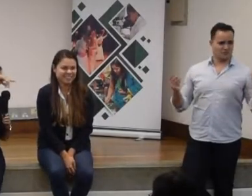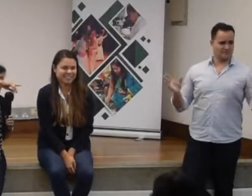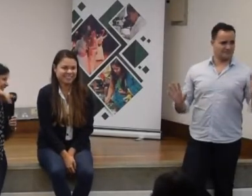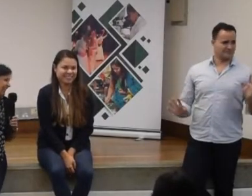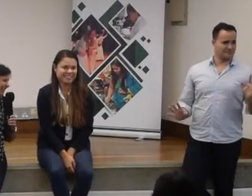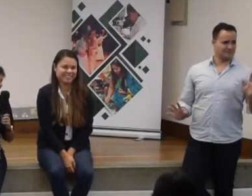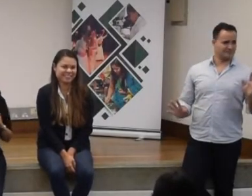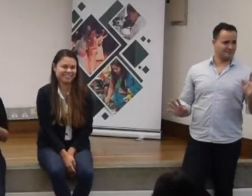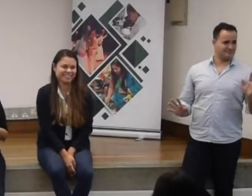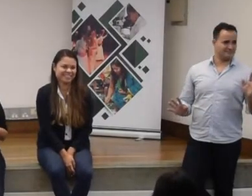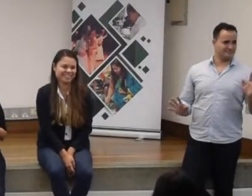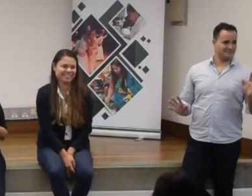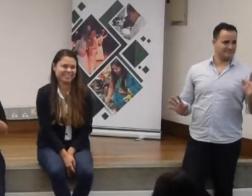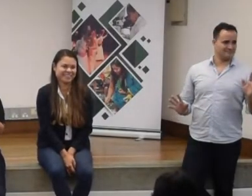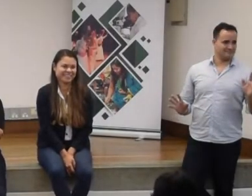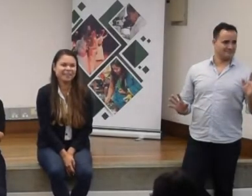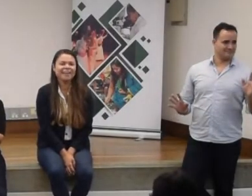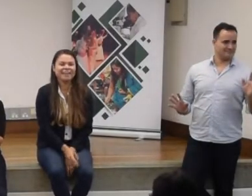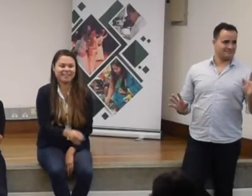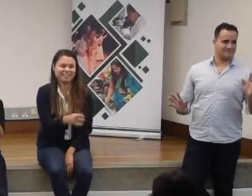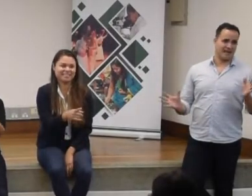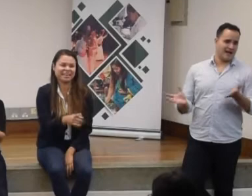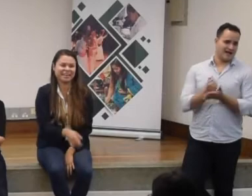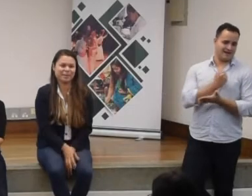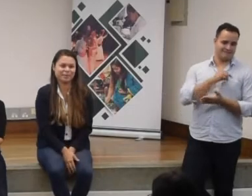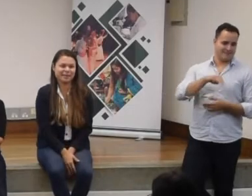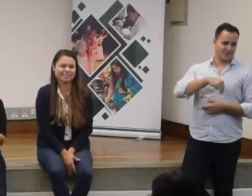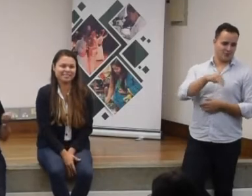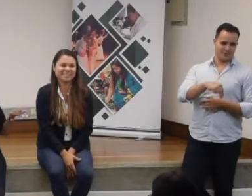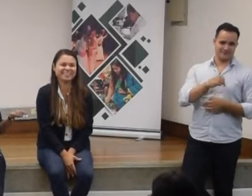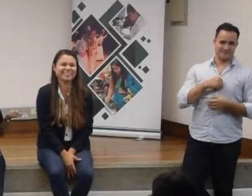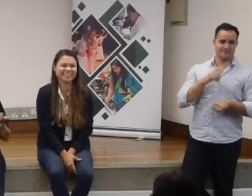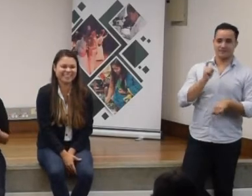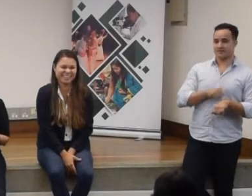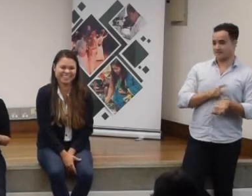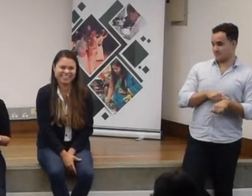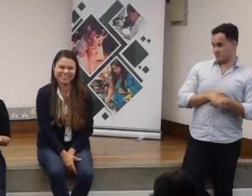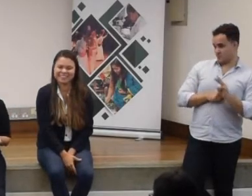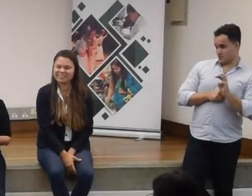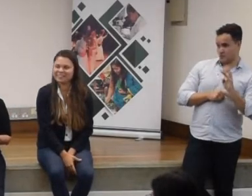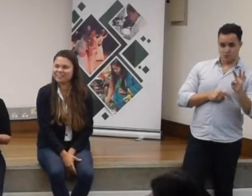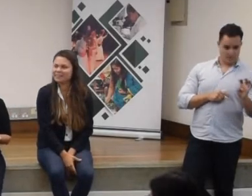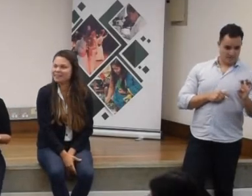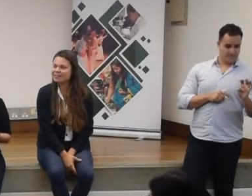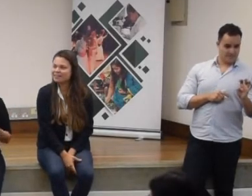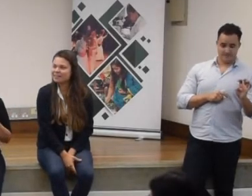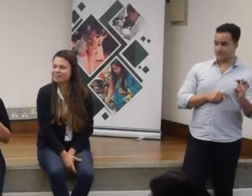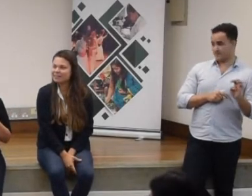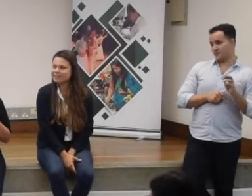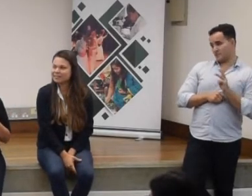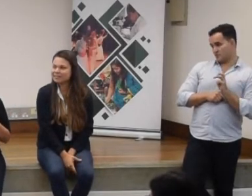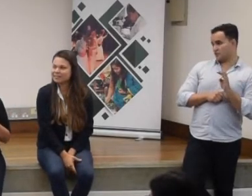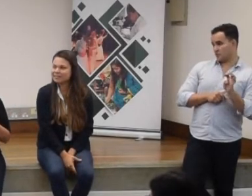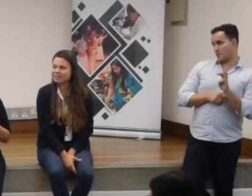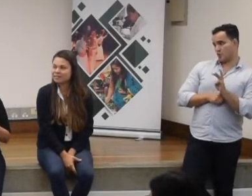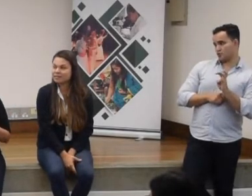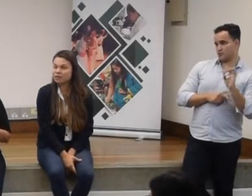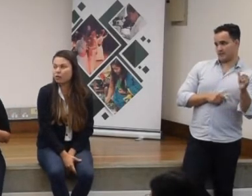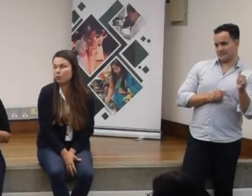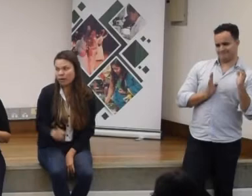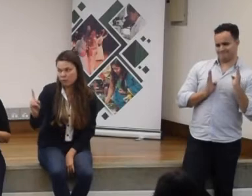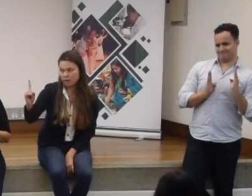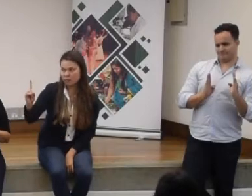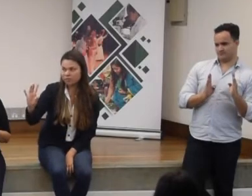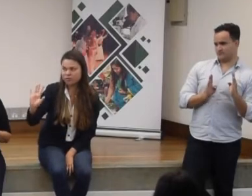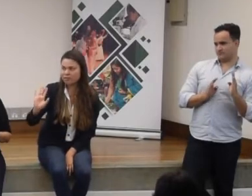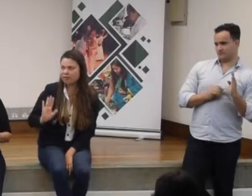levantadas. Bueno, entonces miércoles, horario 8 o 9. Puede ser de 8 a 9, 8 a 10, ya como...